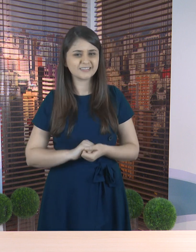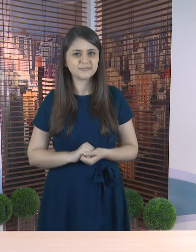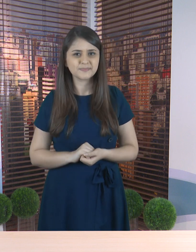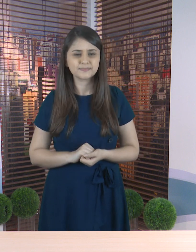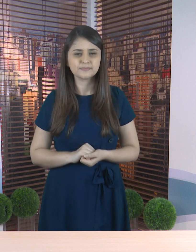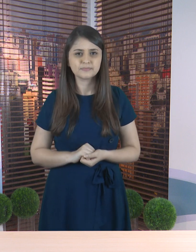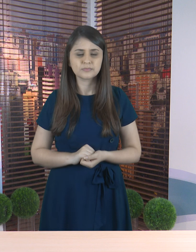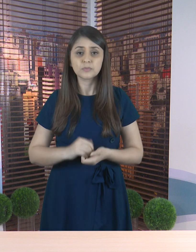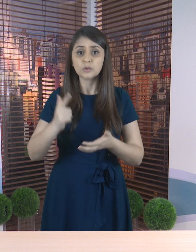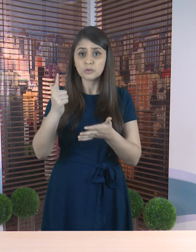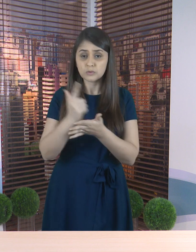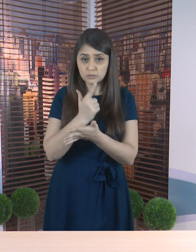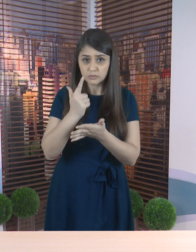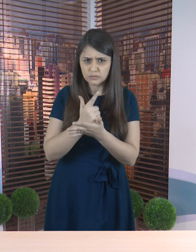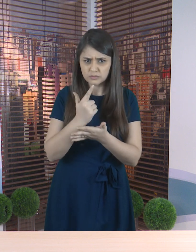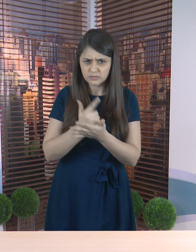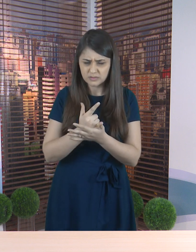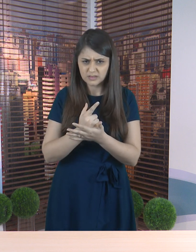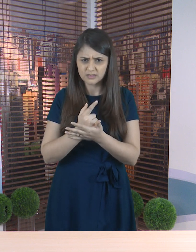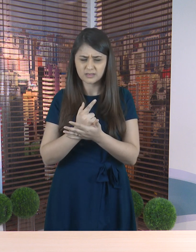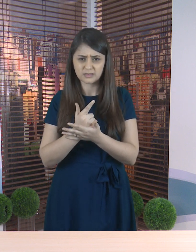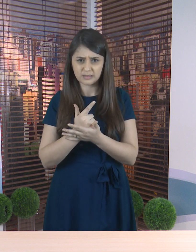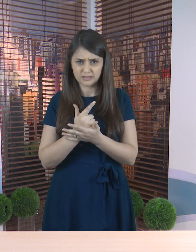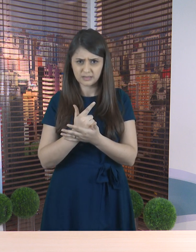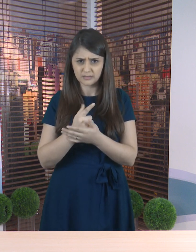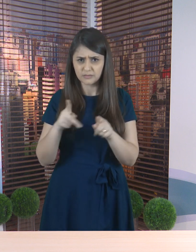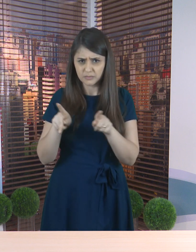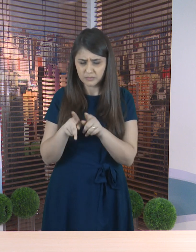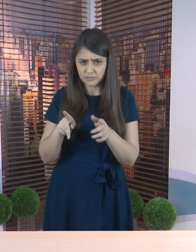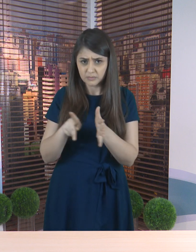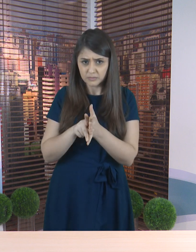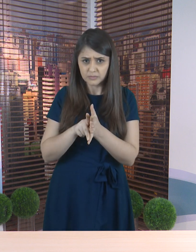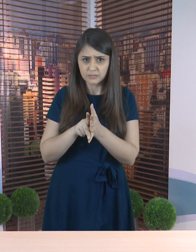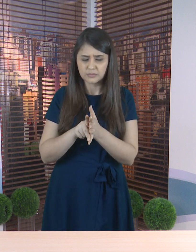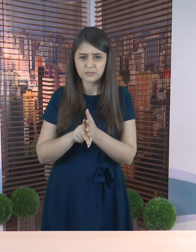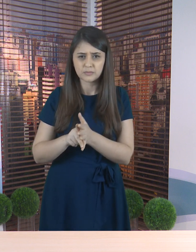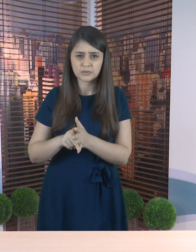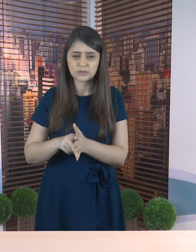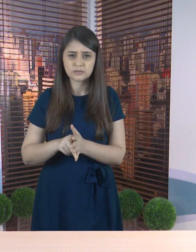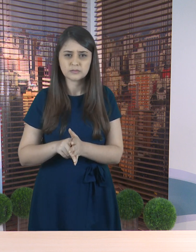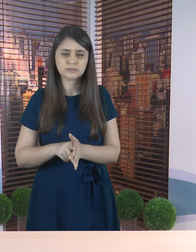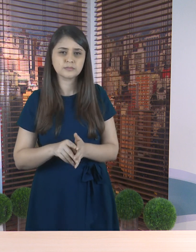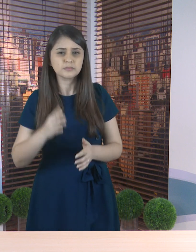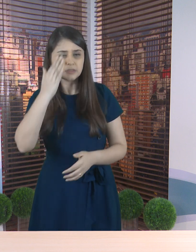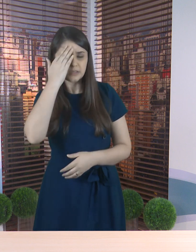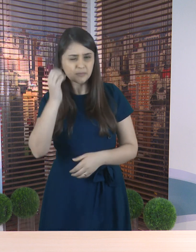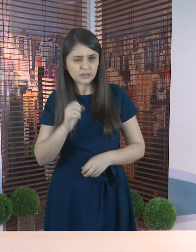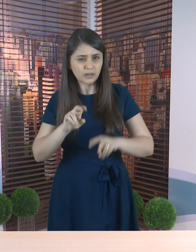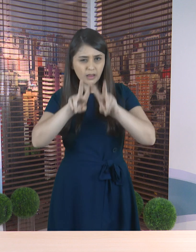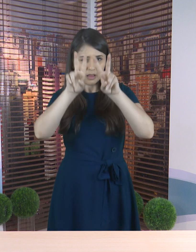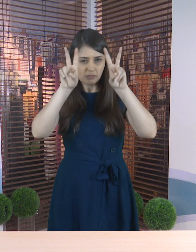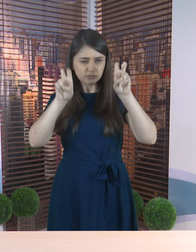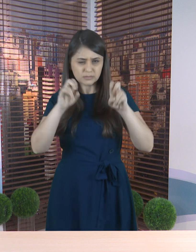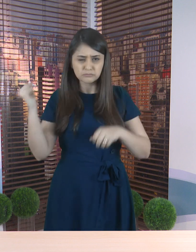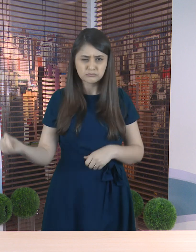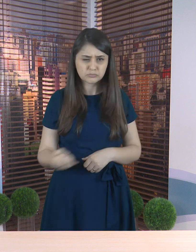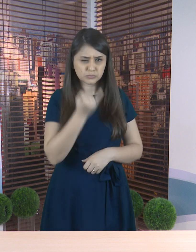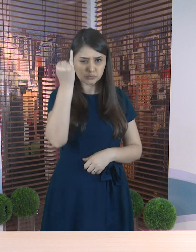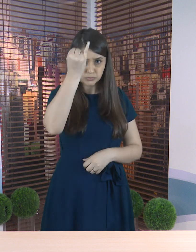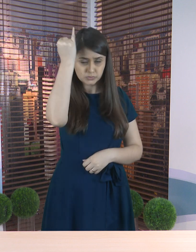usam o contraste entre sábios e nécios, riqueza e pobreza, maus e bons, de